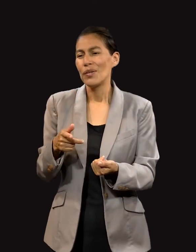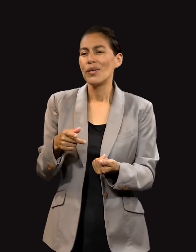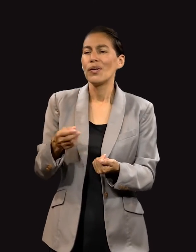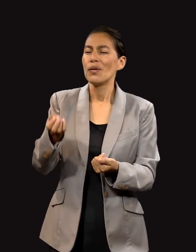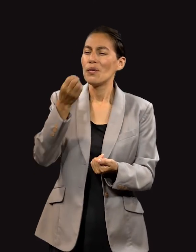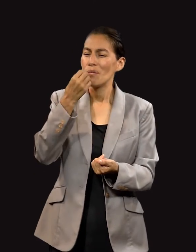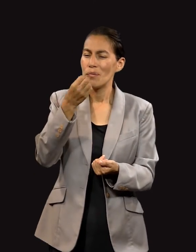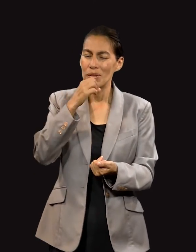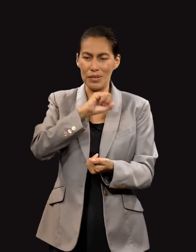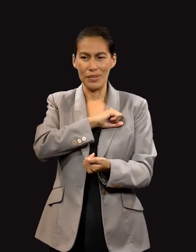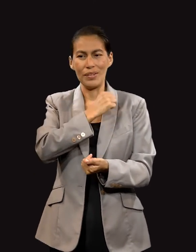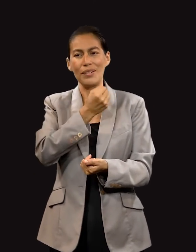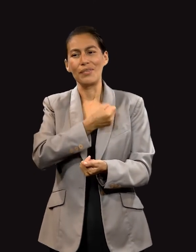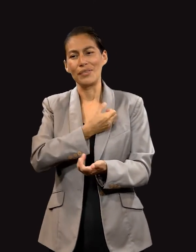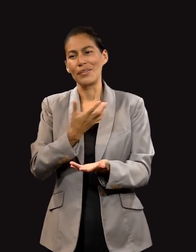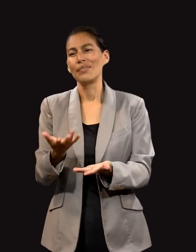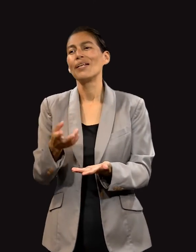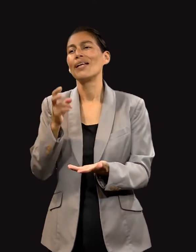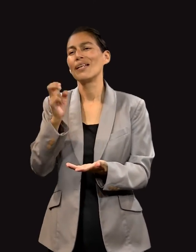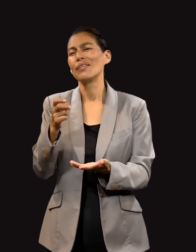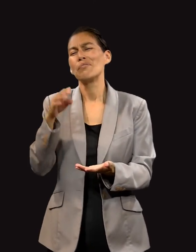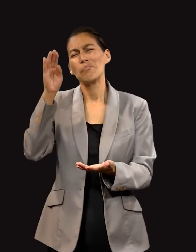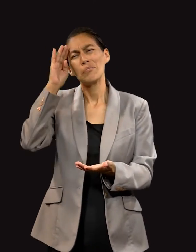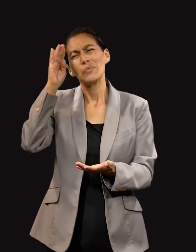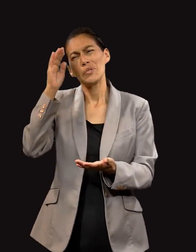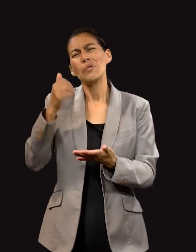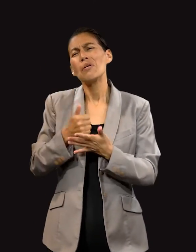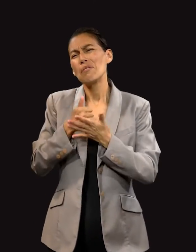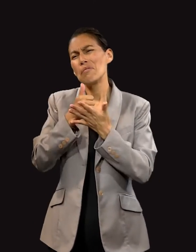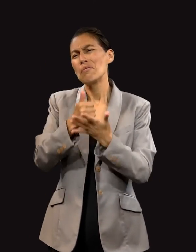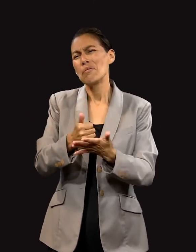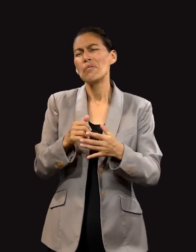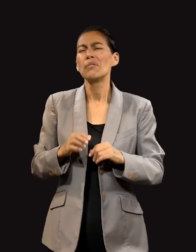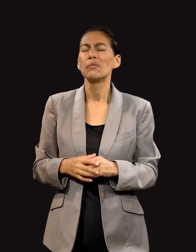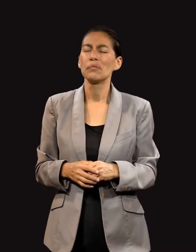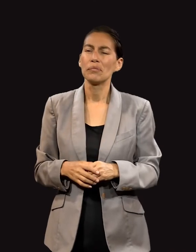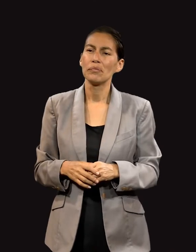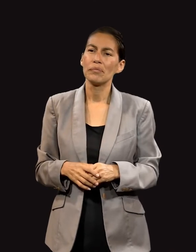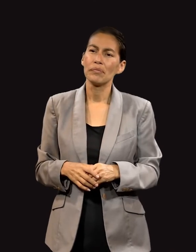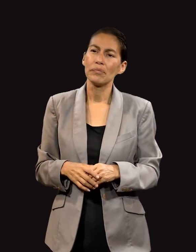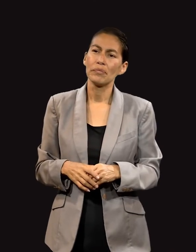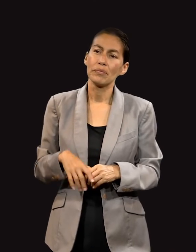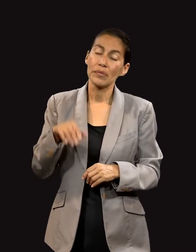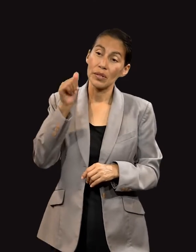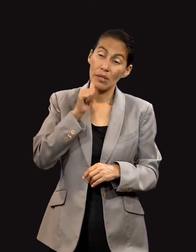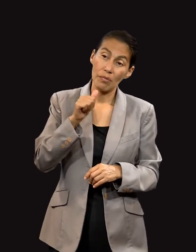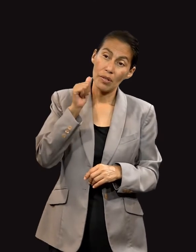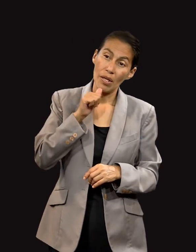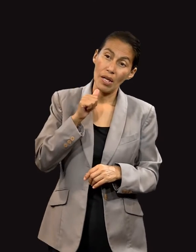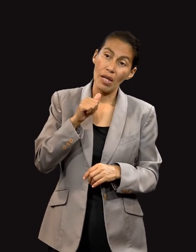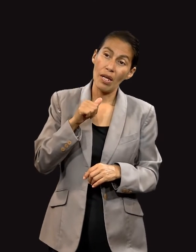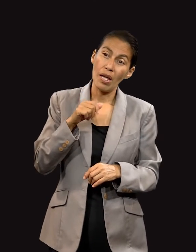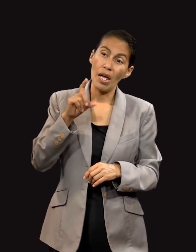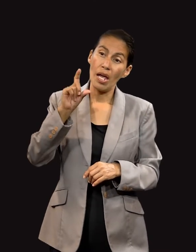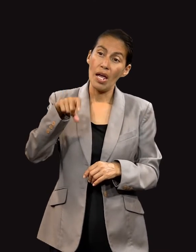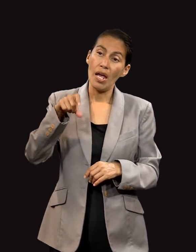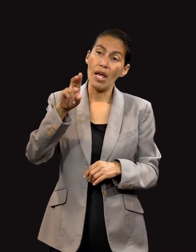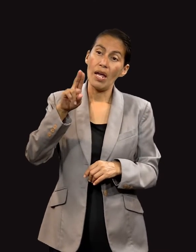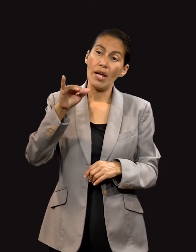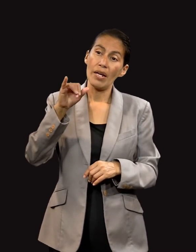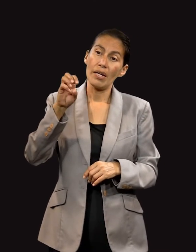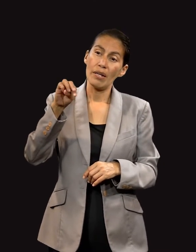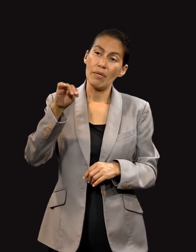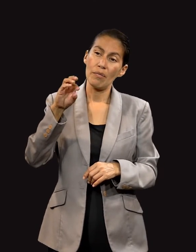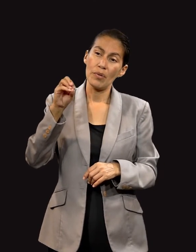alimentación, ¿verdad? Y eso yo siento que le ayudó bastante, bastante. Porque sí, cada vez que terminaba una